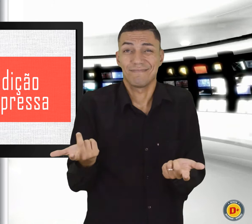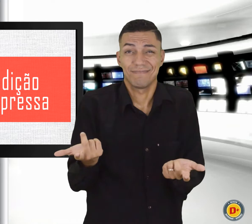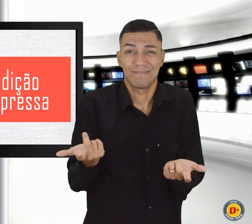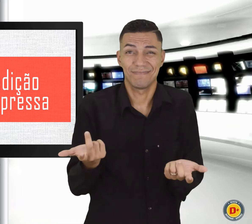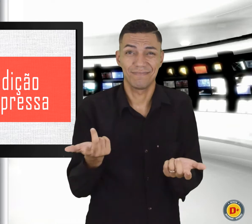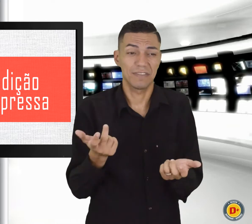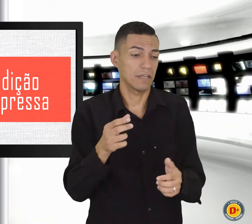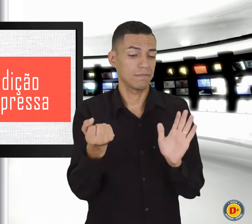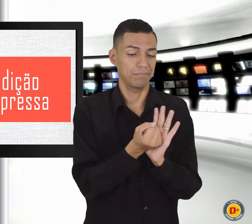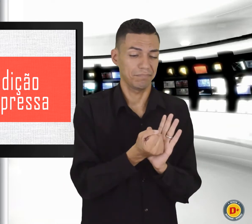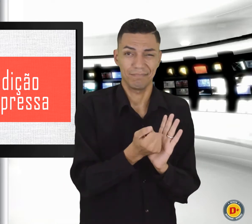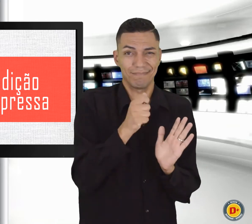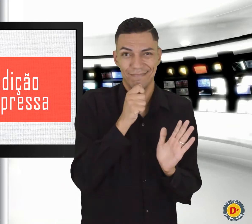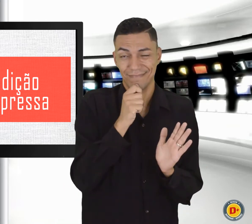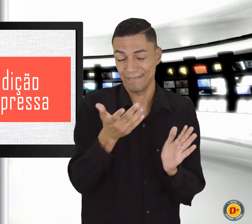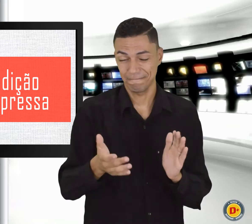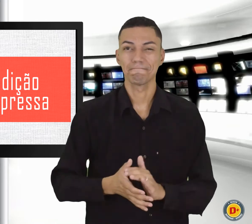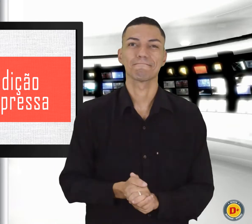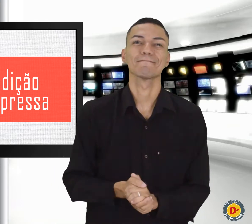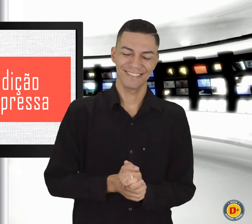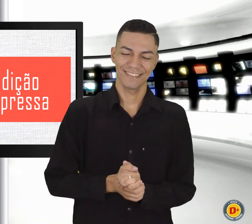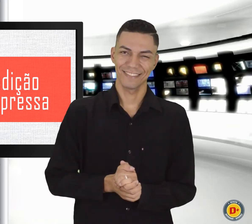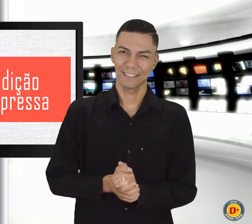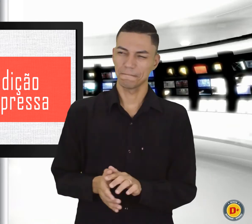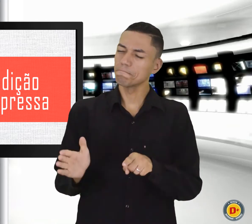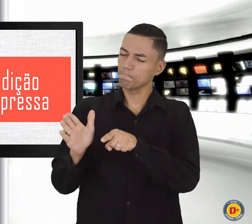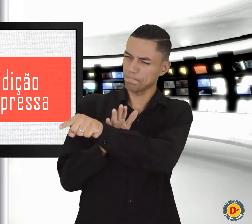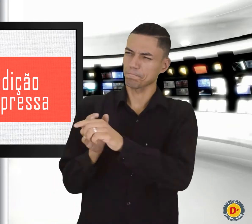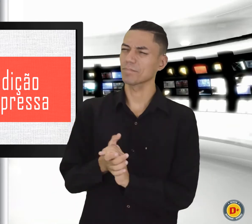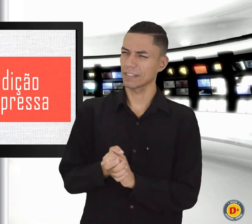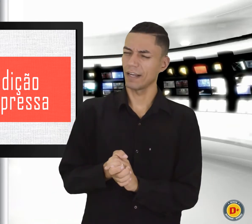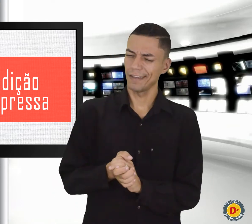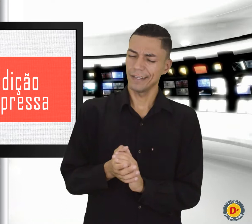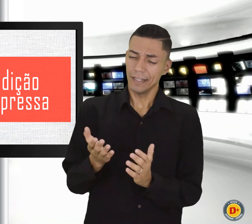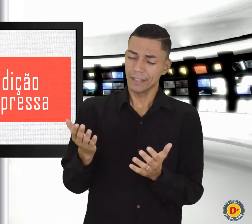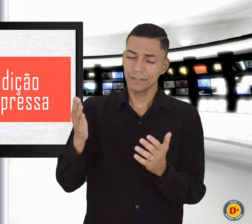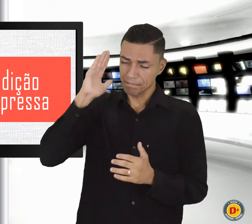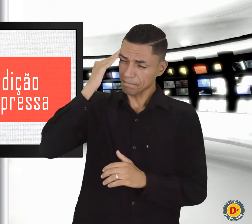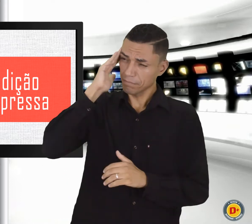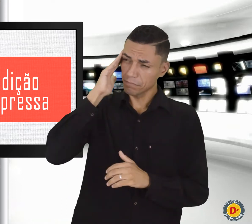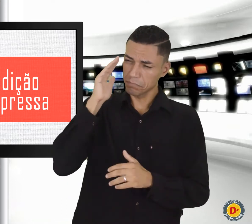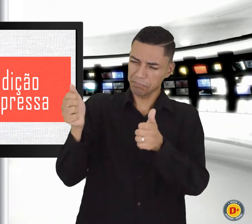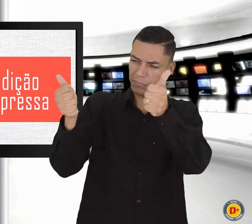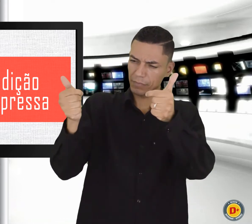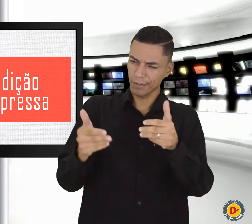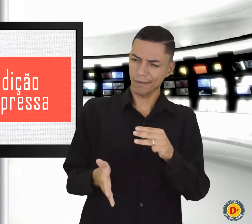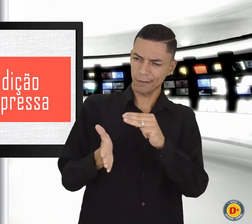A metodologia analisa o potencial e o perfil da pessoa com deficiência desempregada e